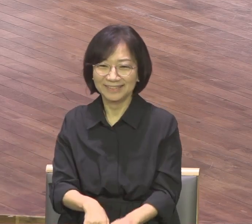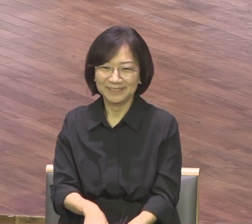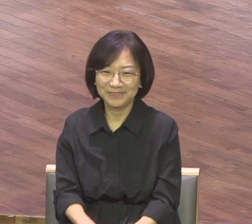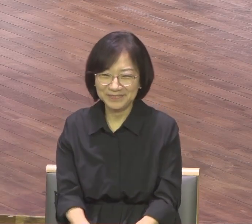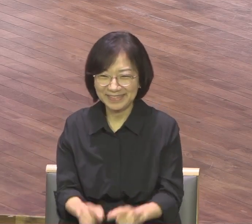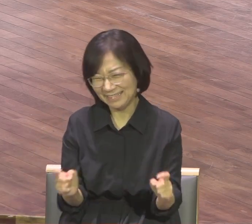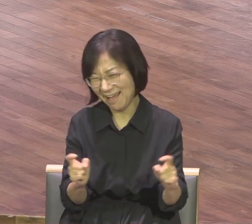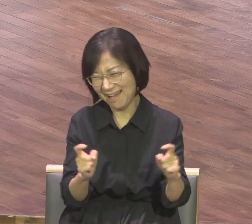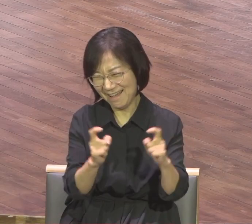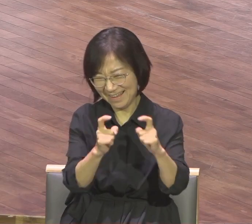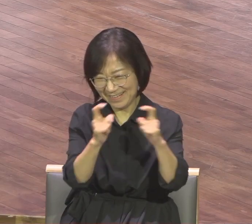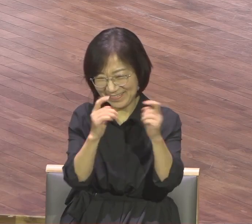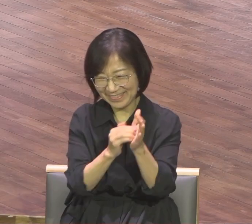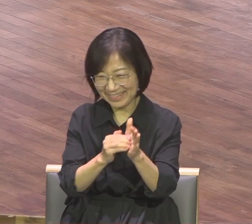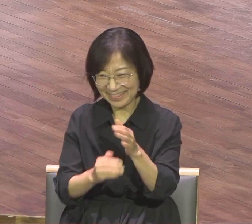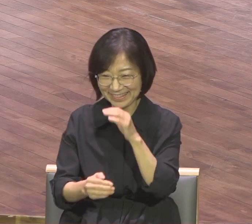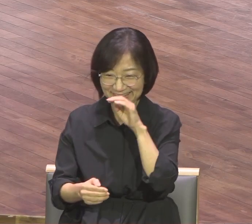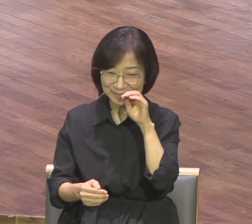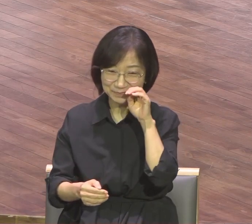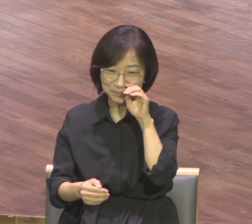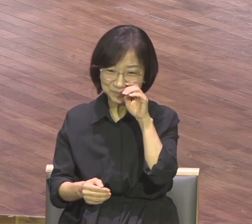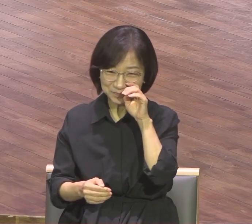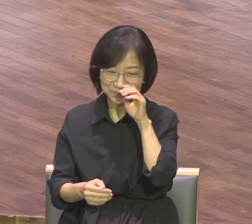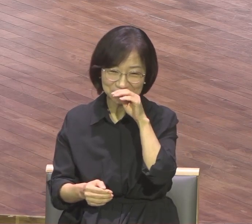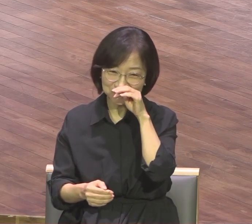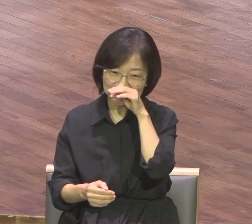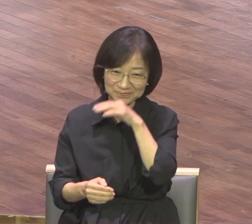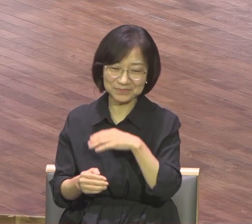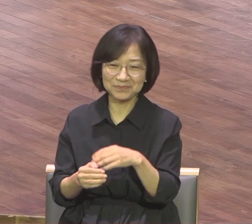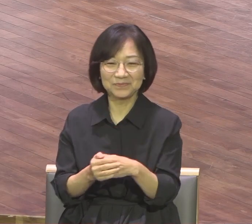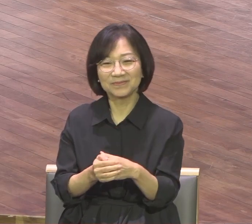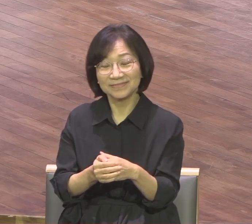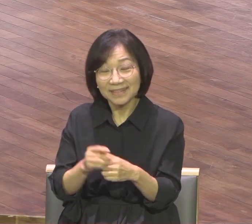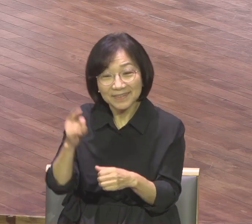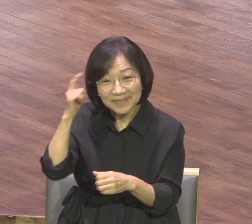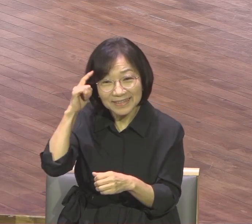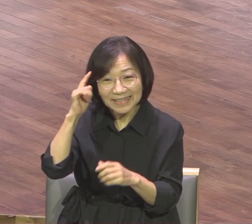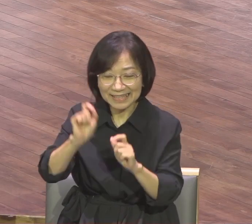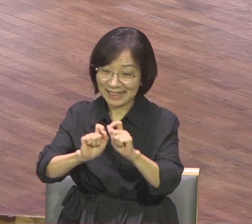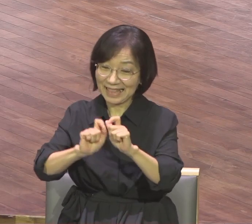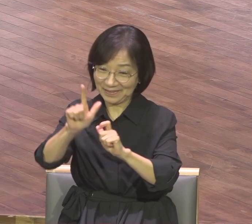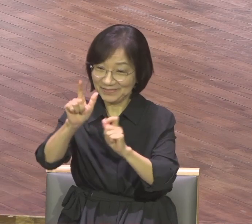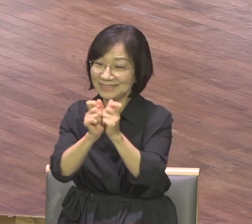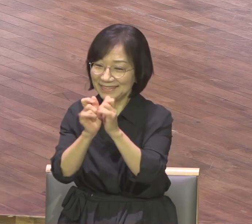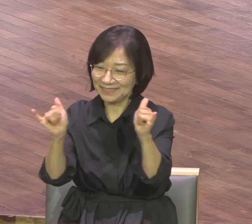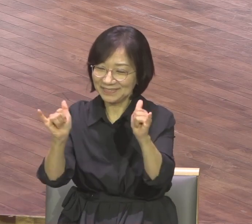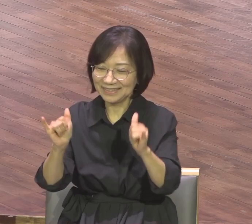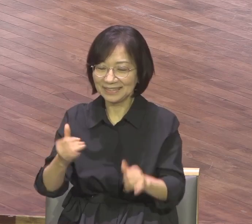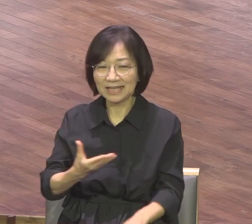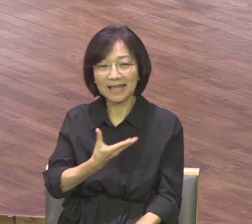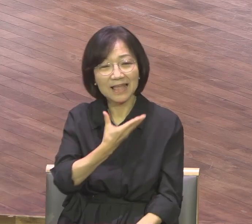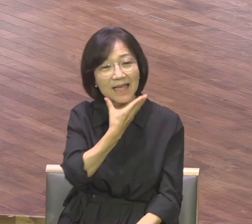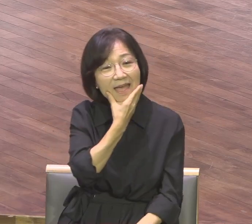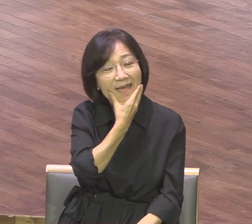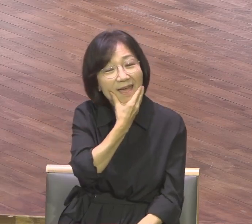아, 많은 사람들이 말이요, 행복의 기준을, 행복의 기준,